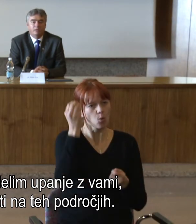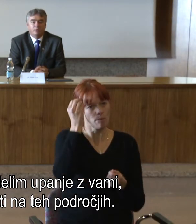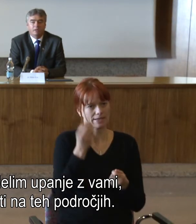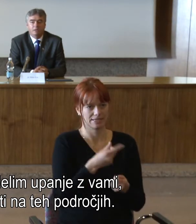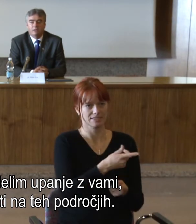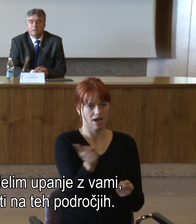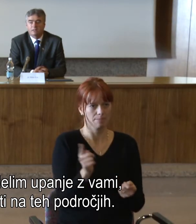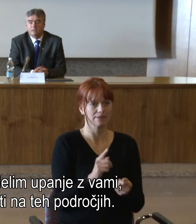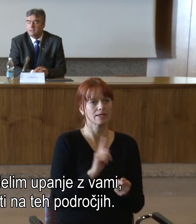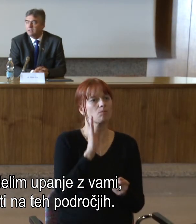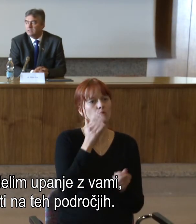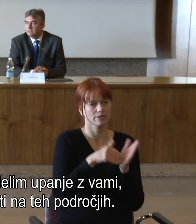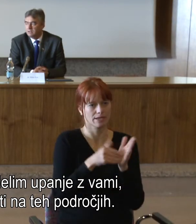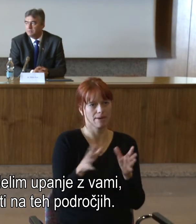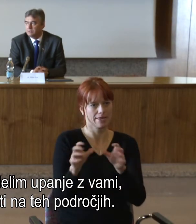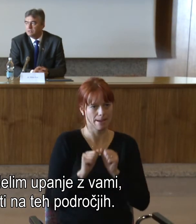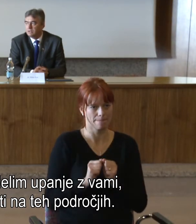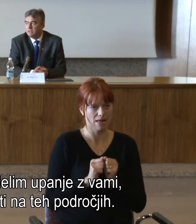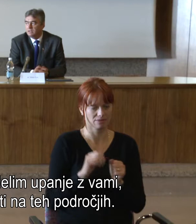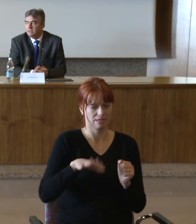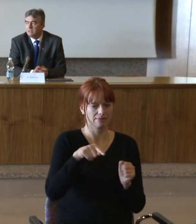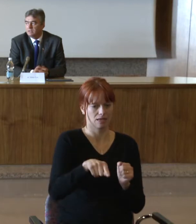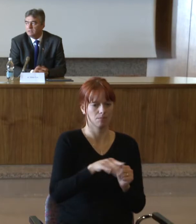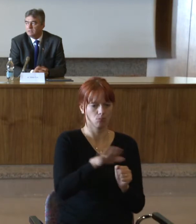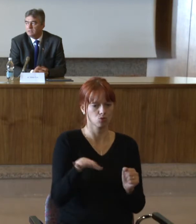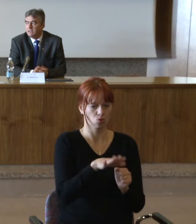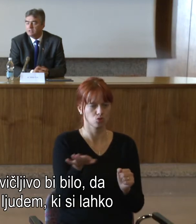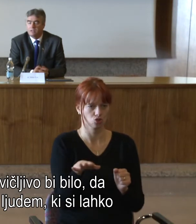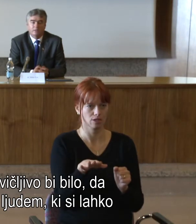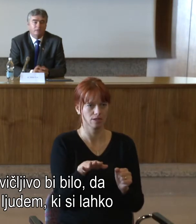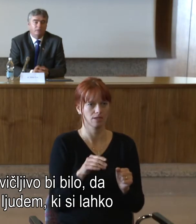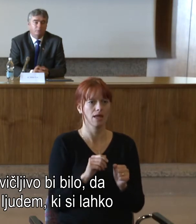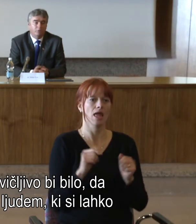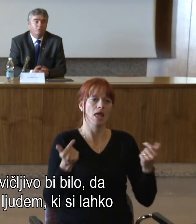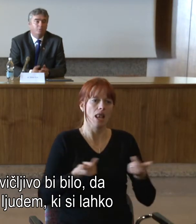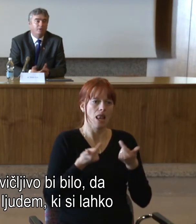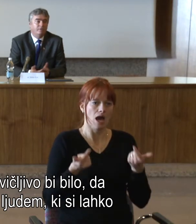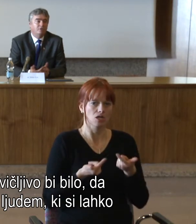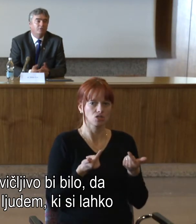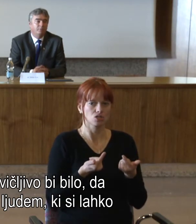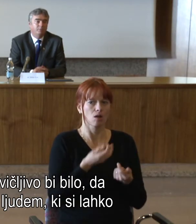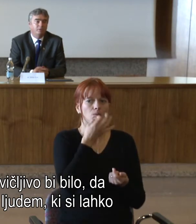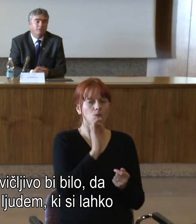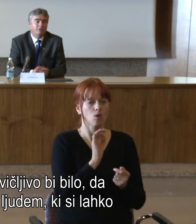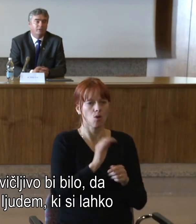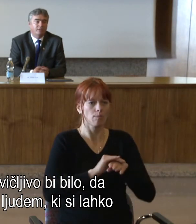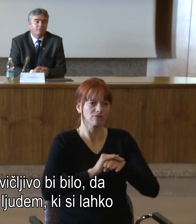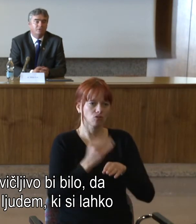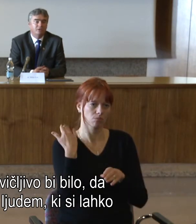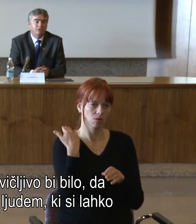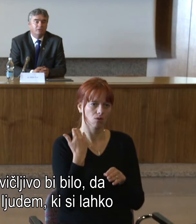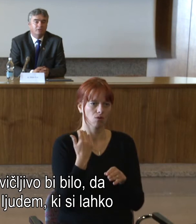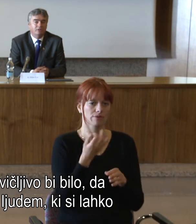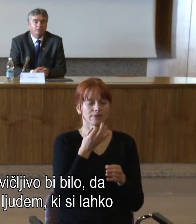bo treba imati na teh področjih. Lažje, bolj upravičljivo bi bilo, da